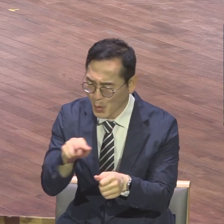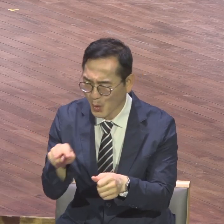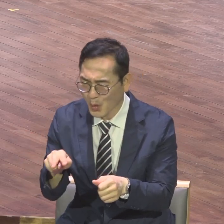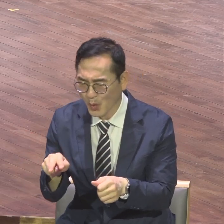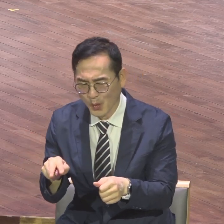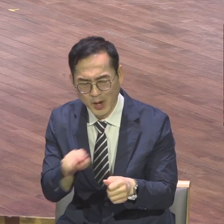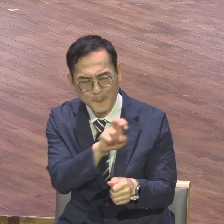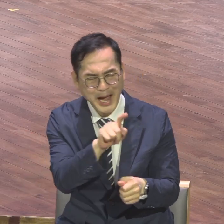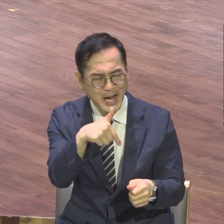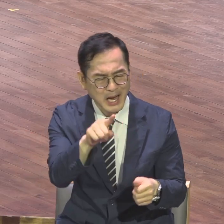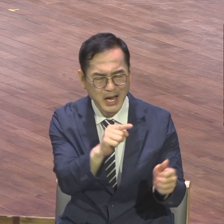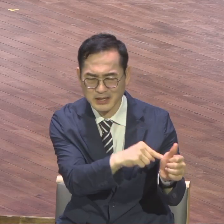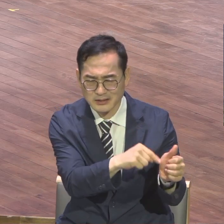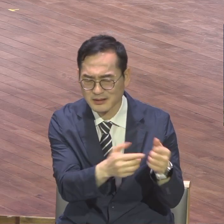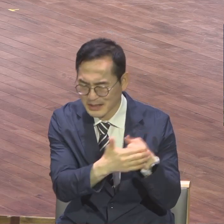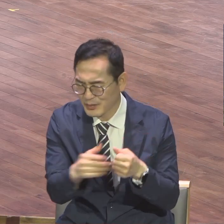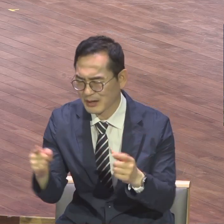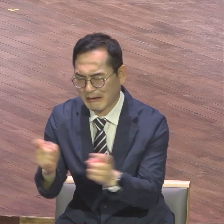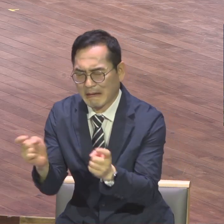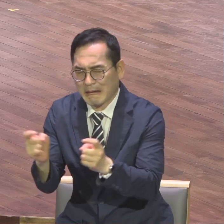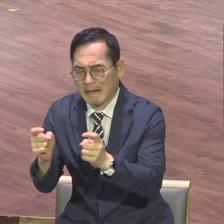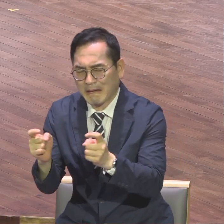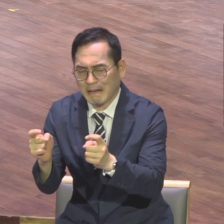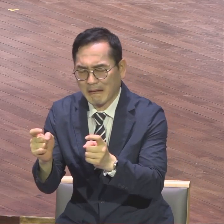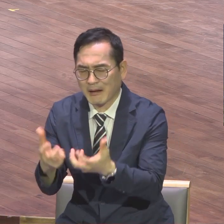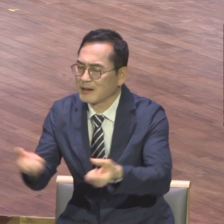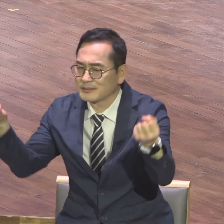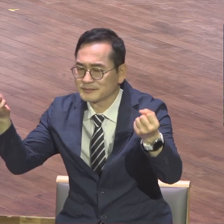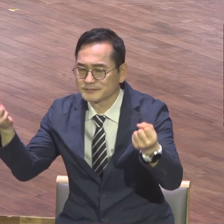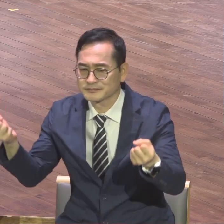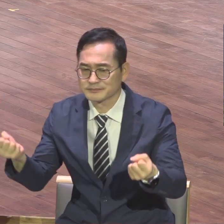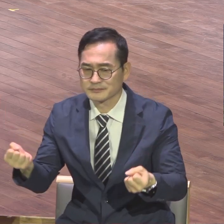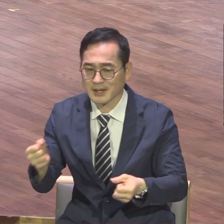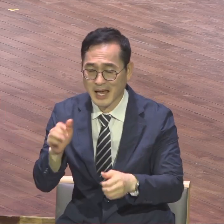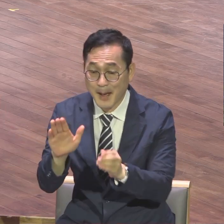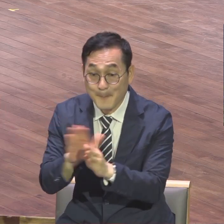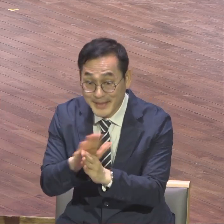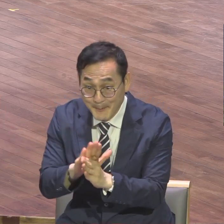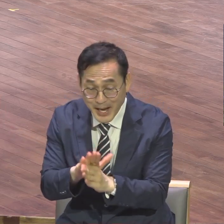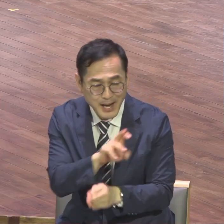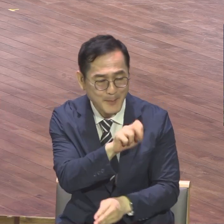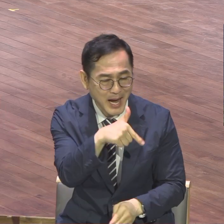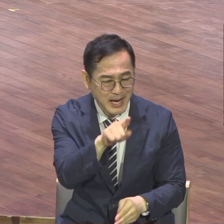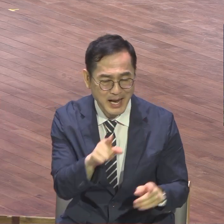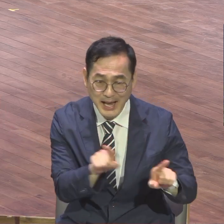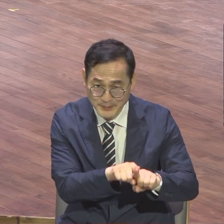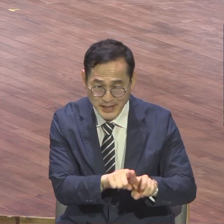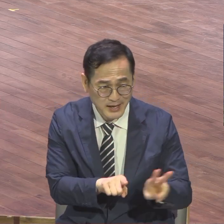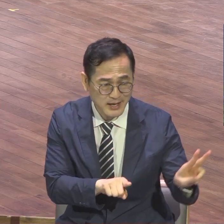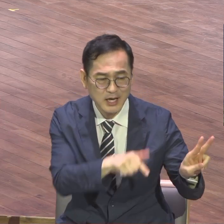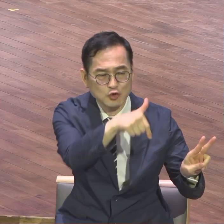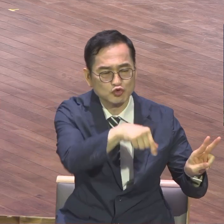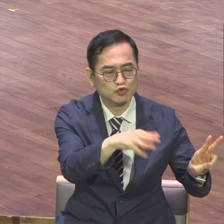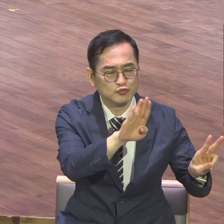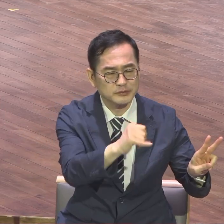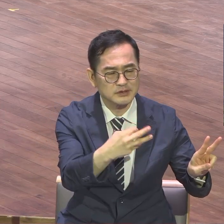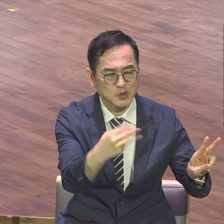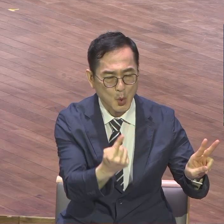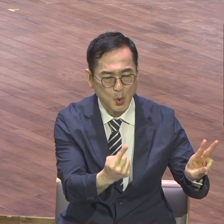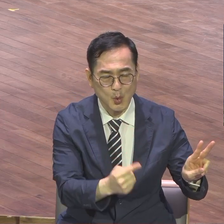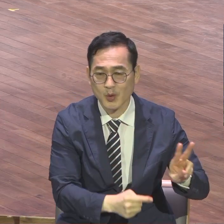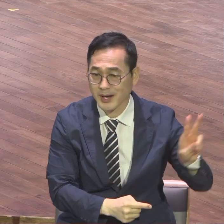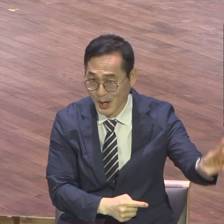됩니다. 바나바는 마가를 데리고 구브로 섬으로 가고 바울은 실라와